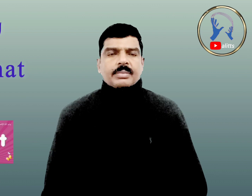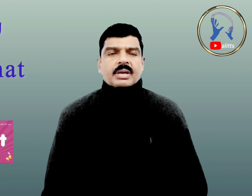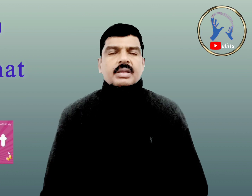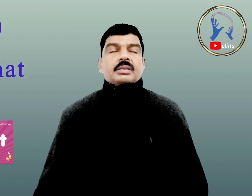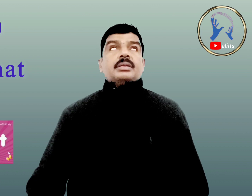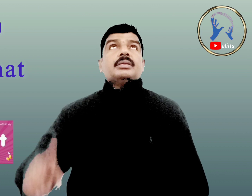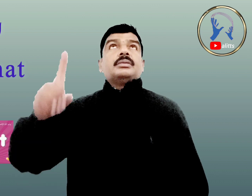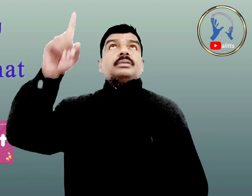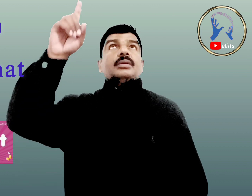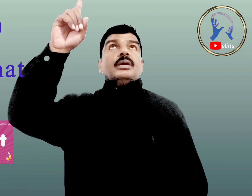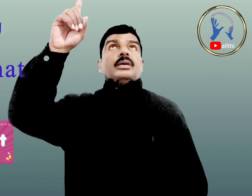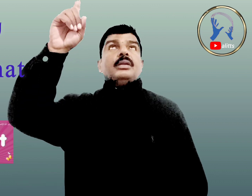امانت،